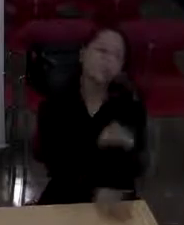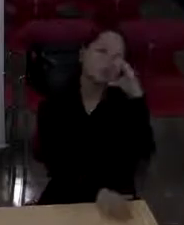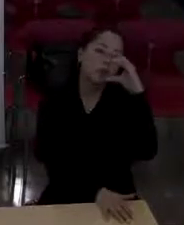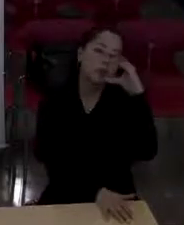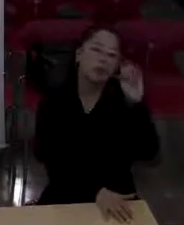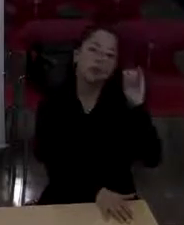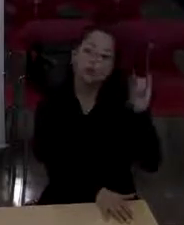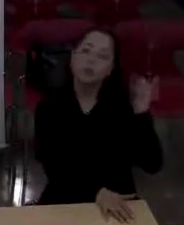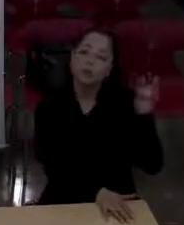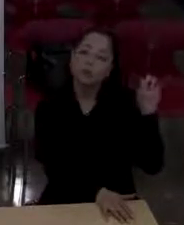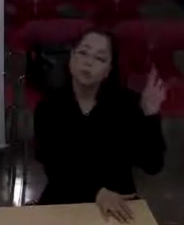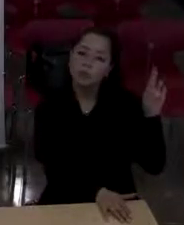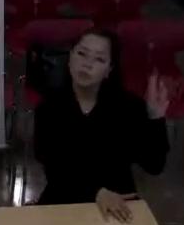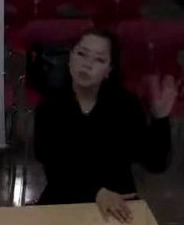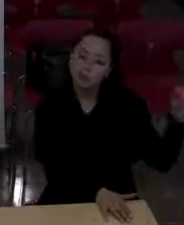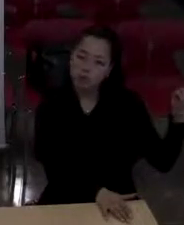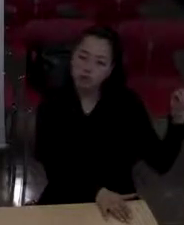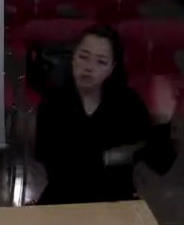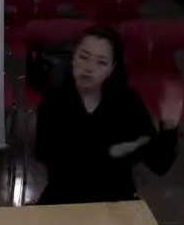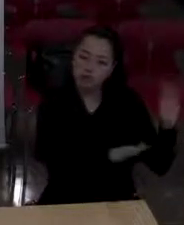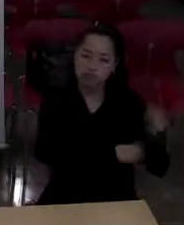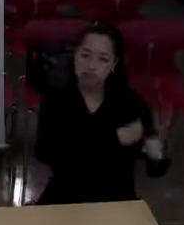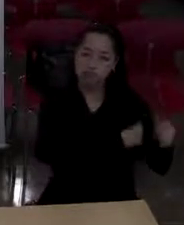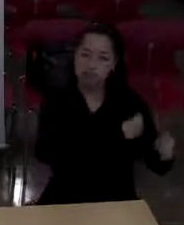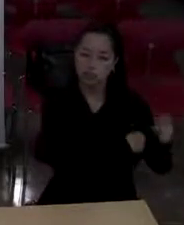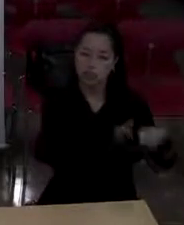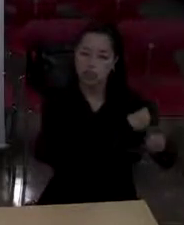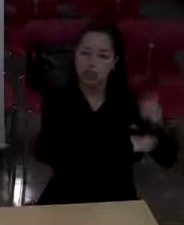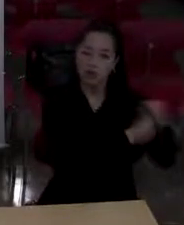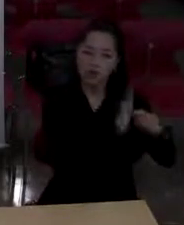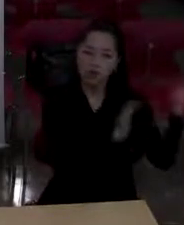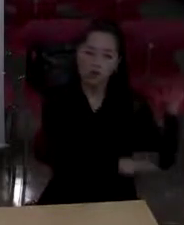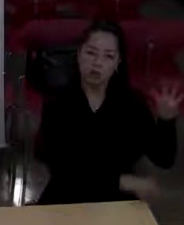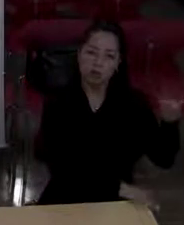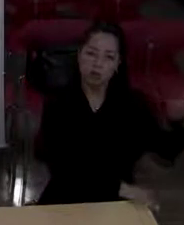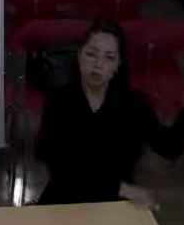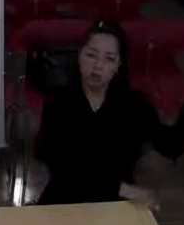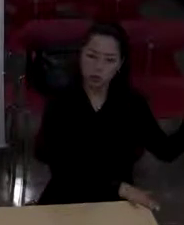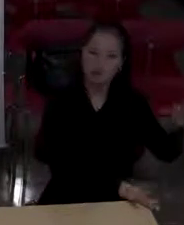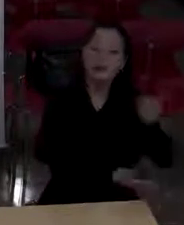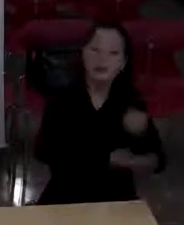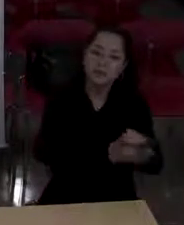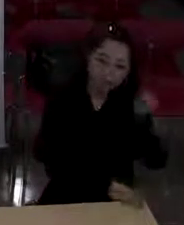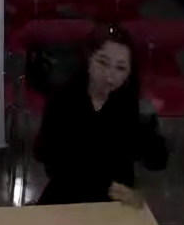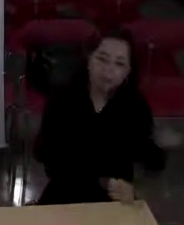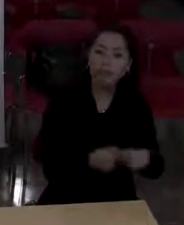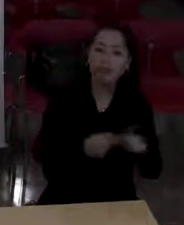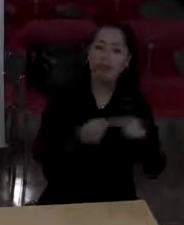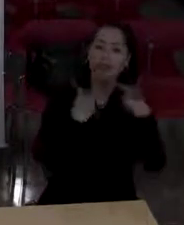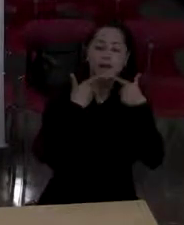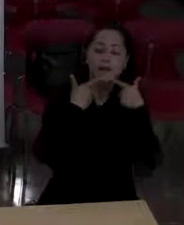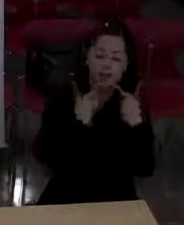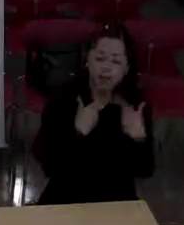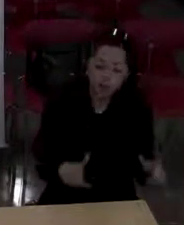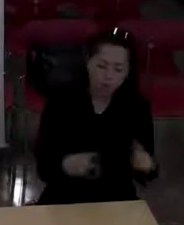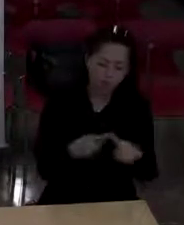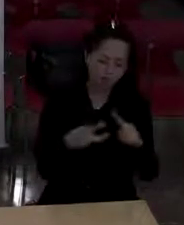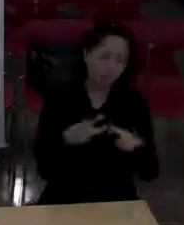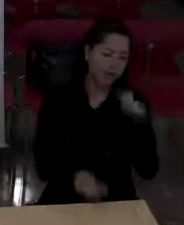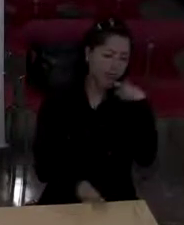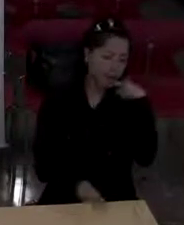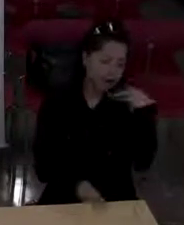de procesos de cognición, el lenguaje, el habla y la audición inmersos en todos los ciclos de vida.